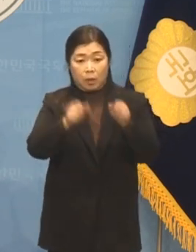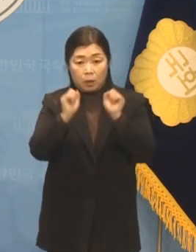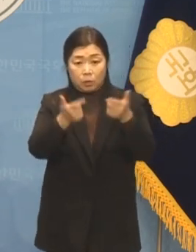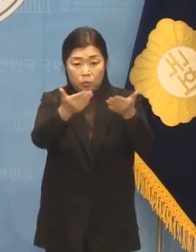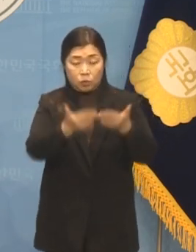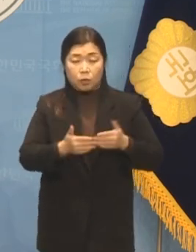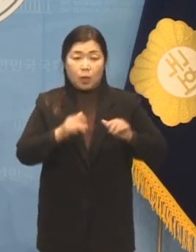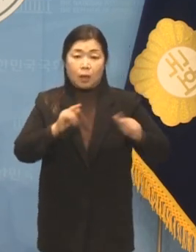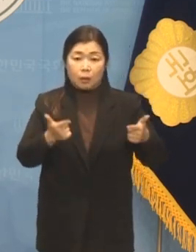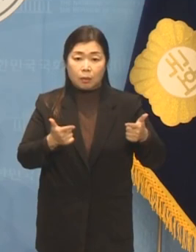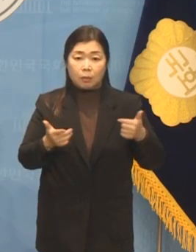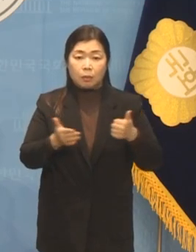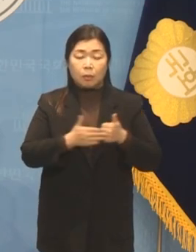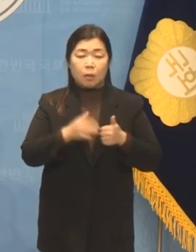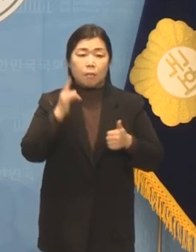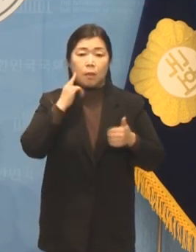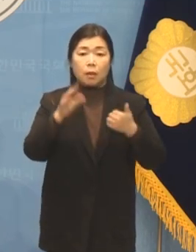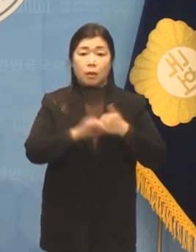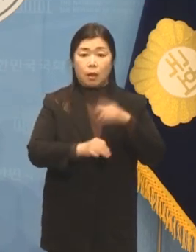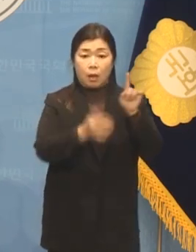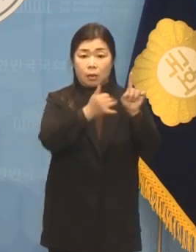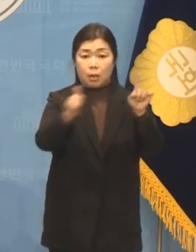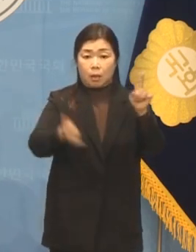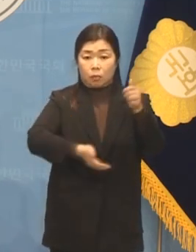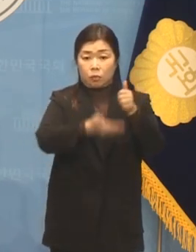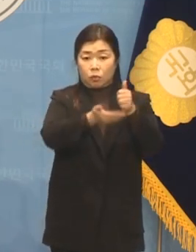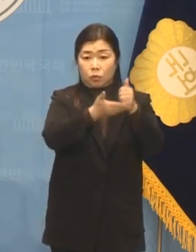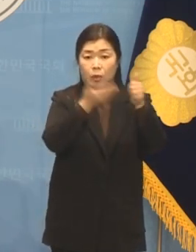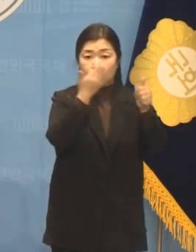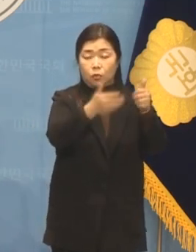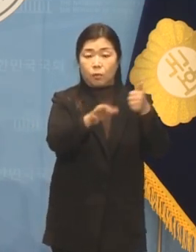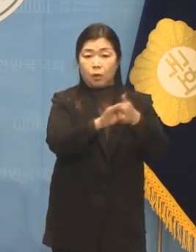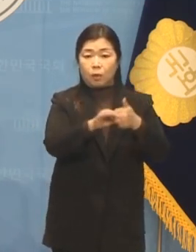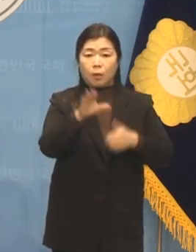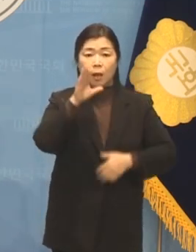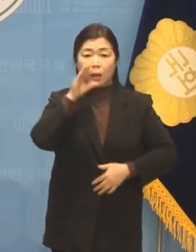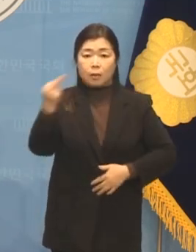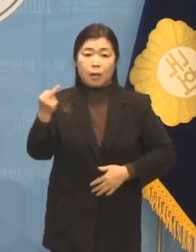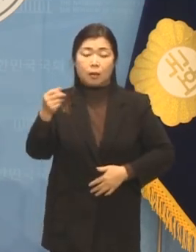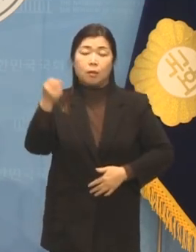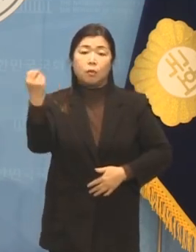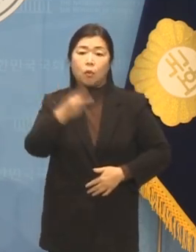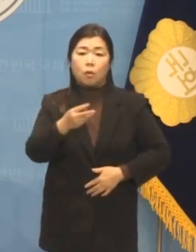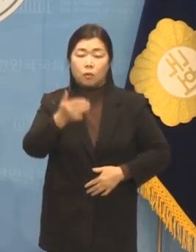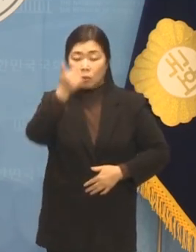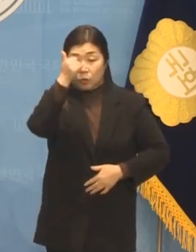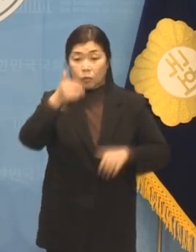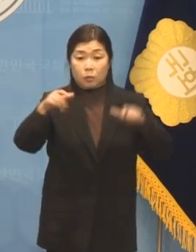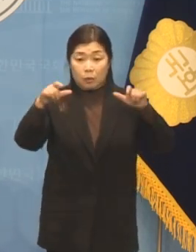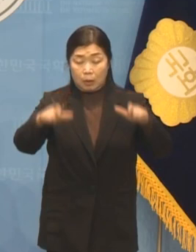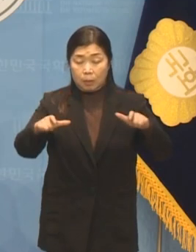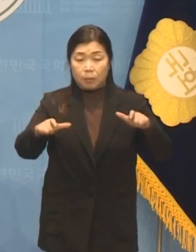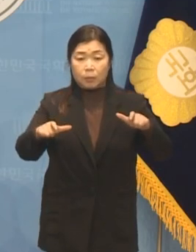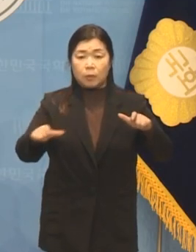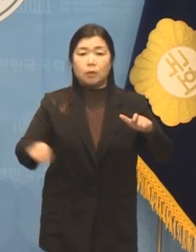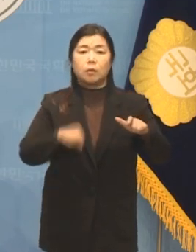공천할 경우 아산 및 충남 지역의 국민의힘 승리에 역행하는 행위라고 판단이